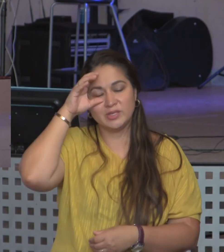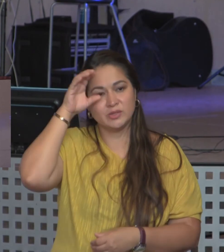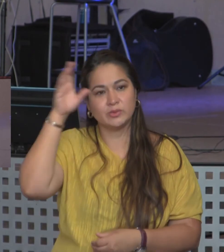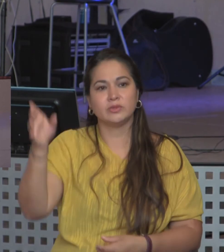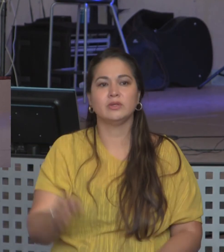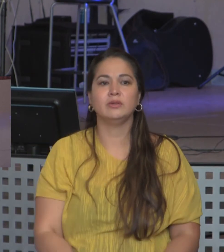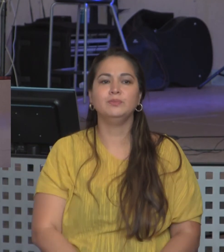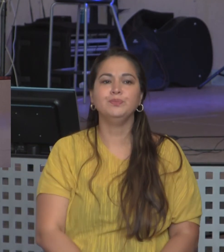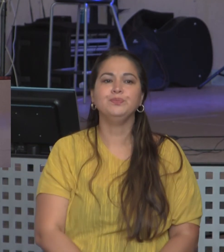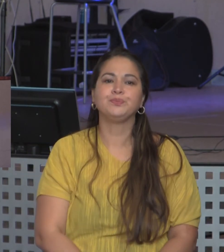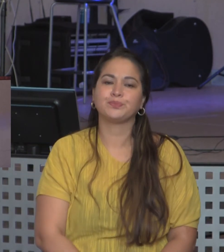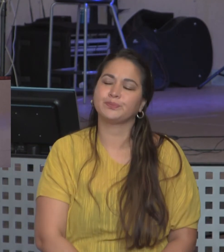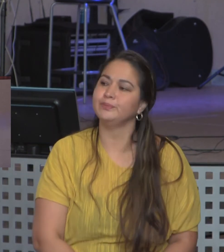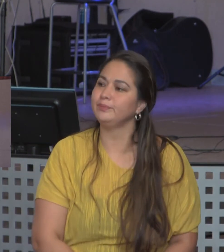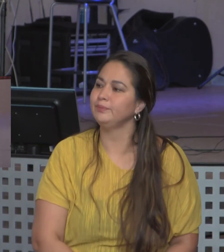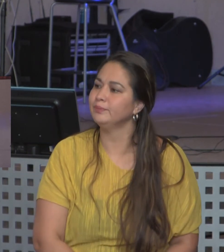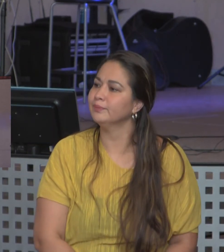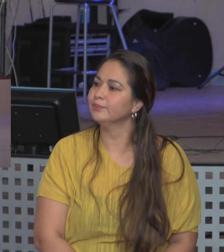Aleluya.